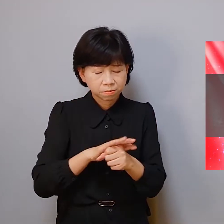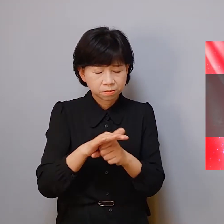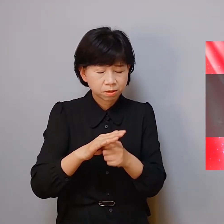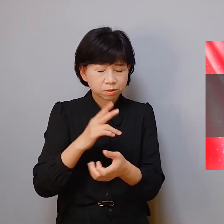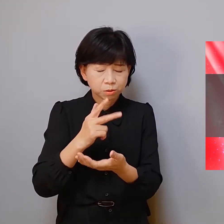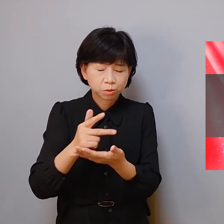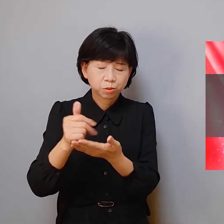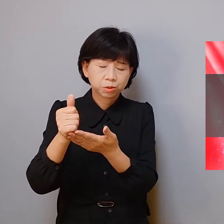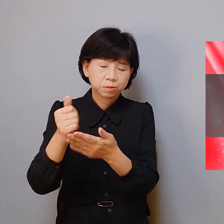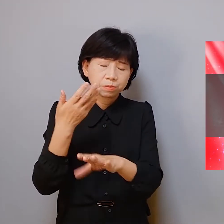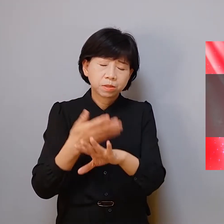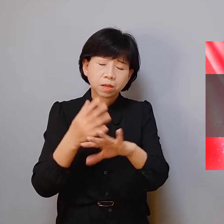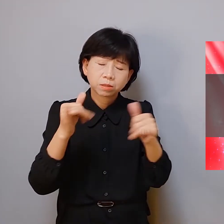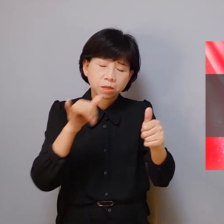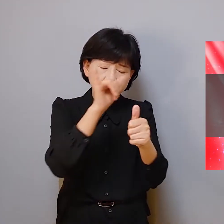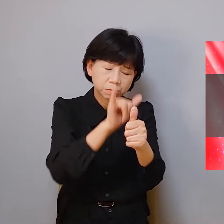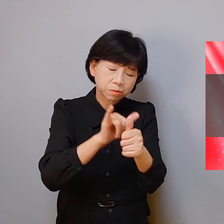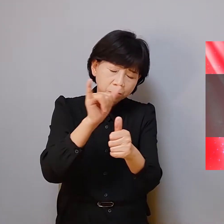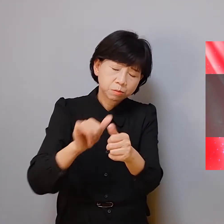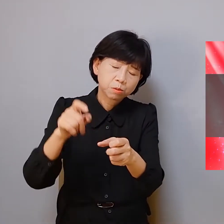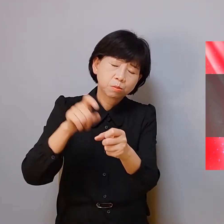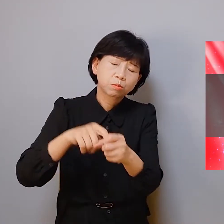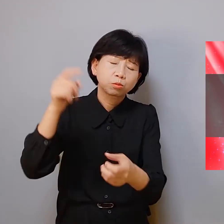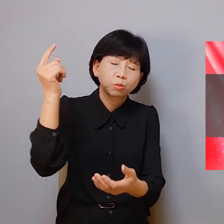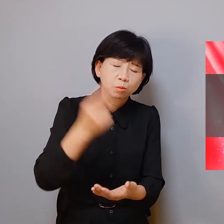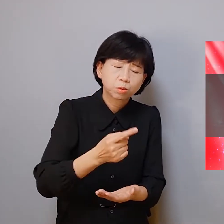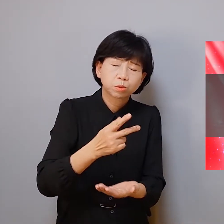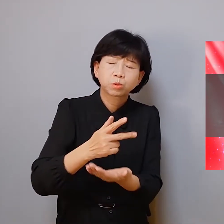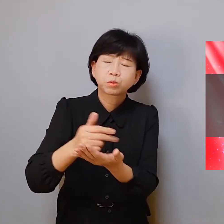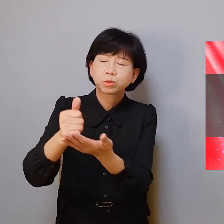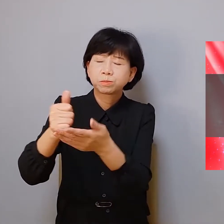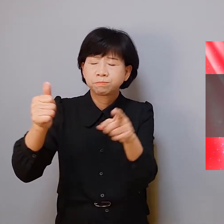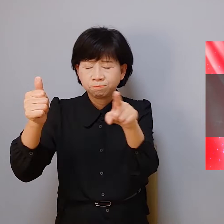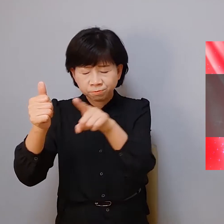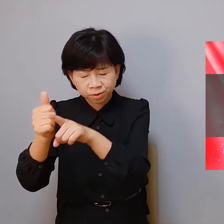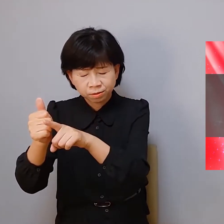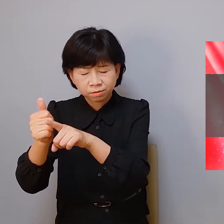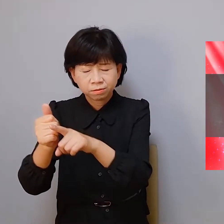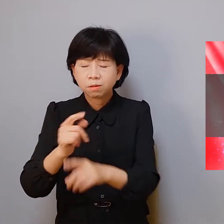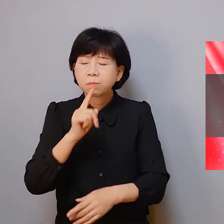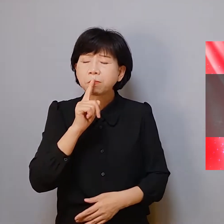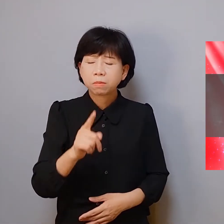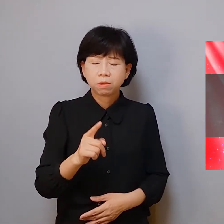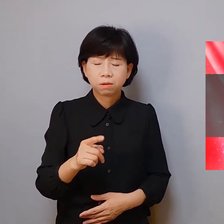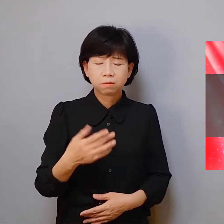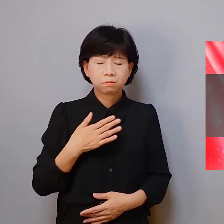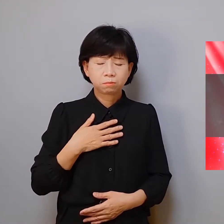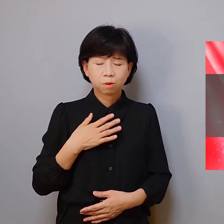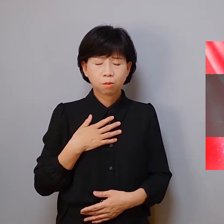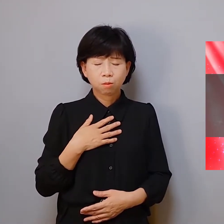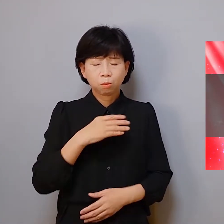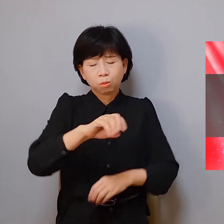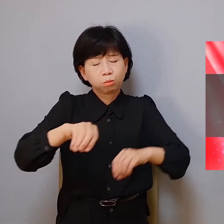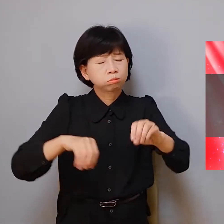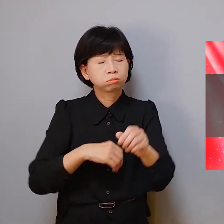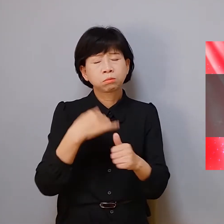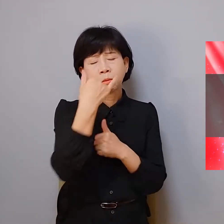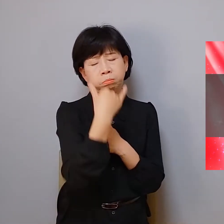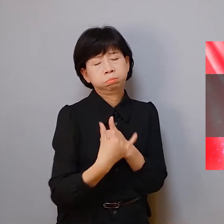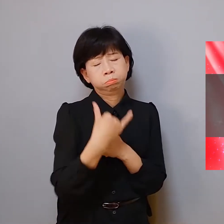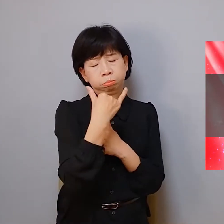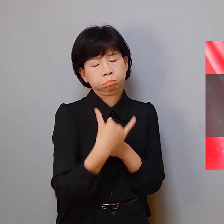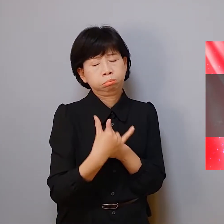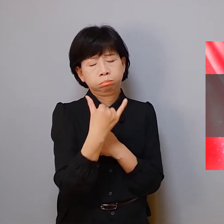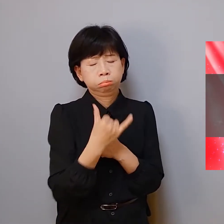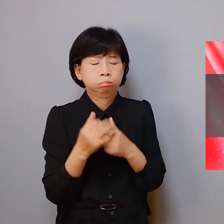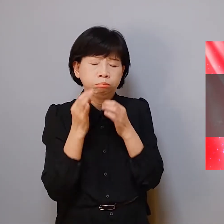다른 사람을 섬기는 종으로 오신 주님을 믿노라 하면서도 섬김을 받으려고 대접받기에만